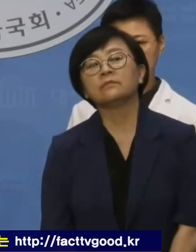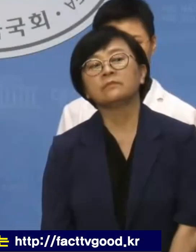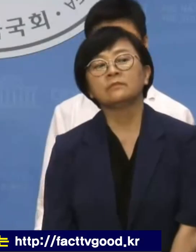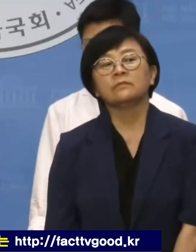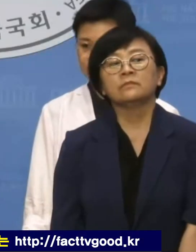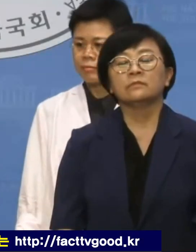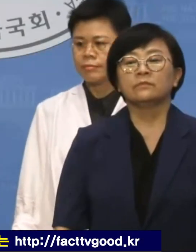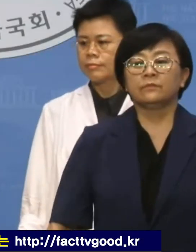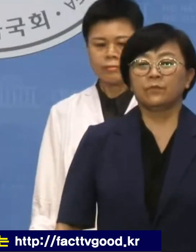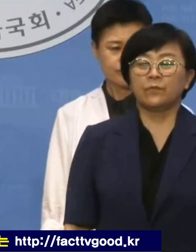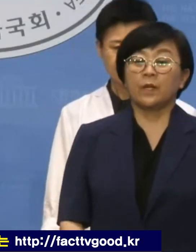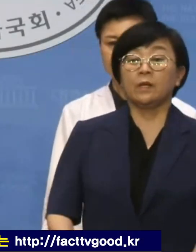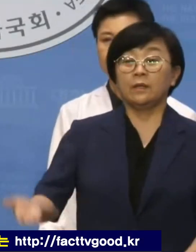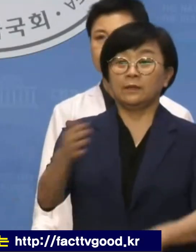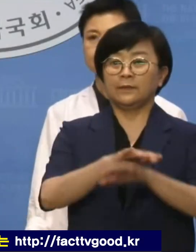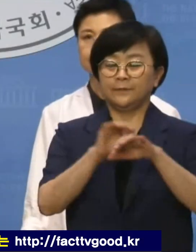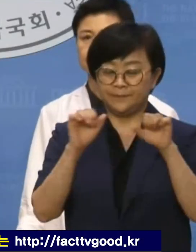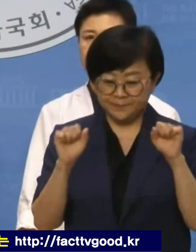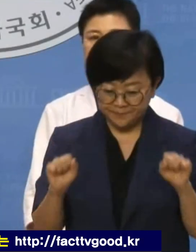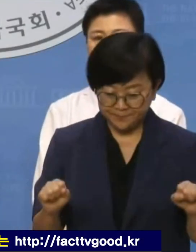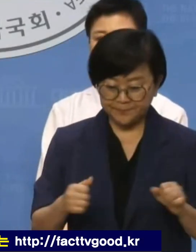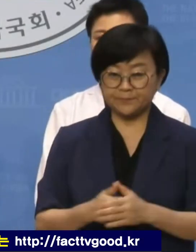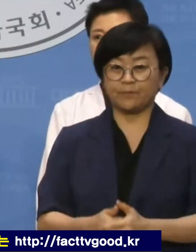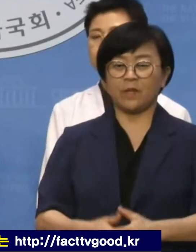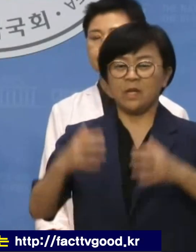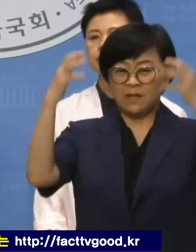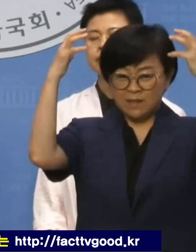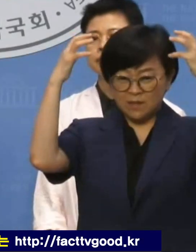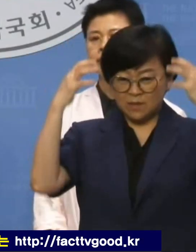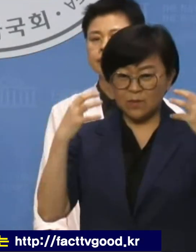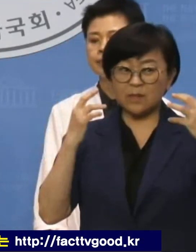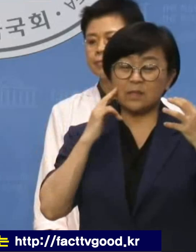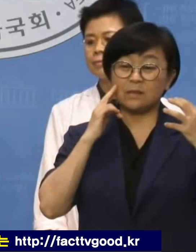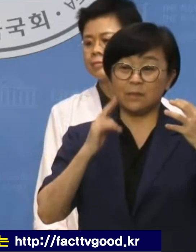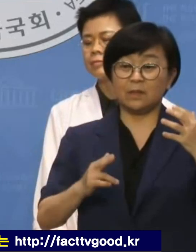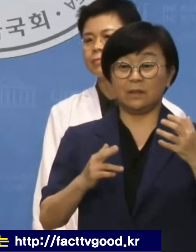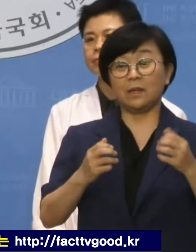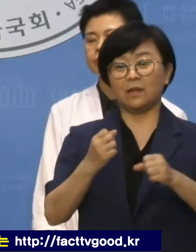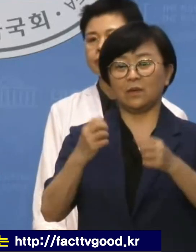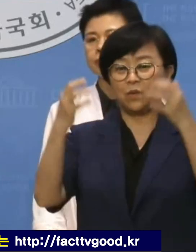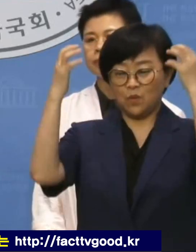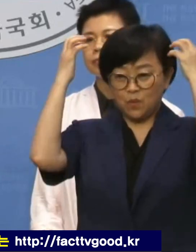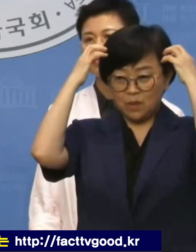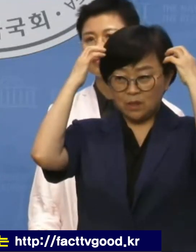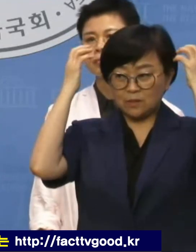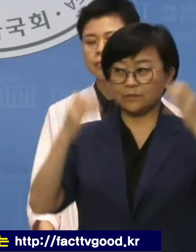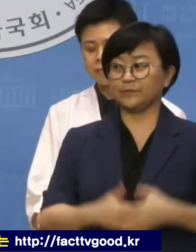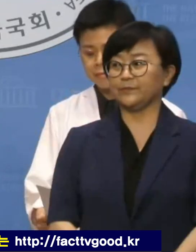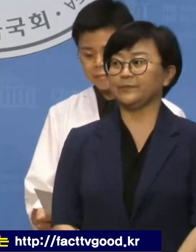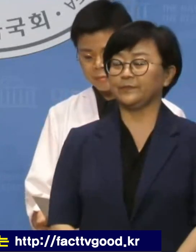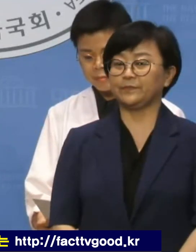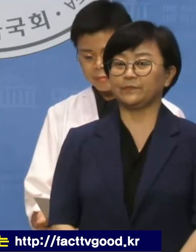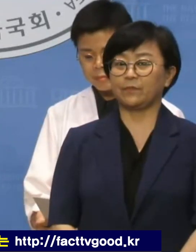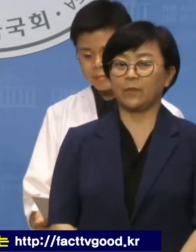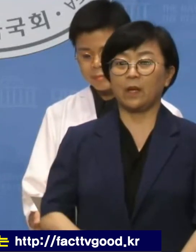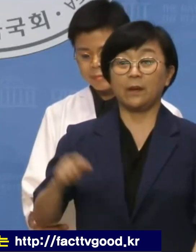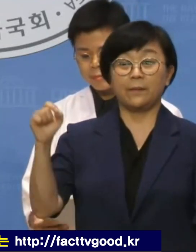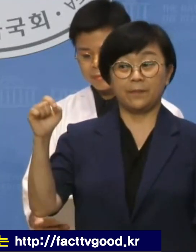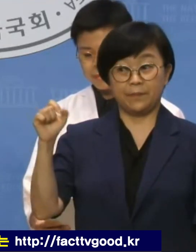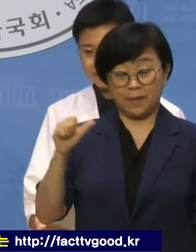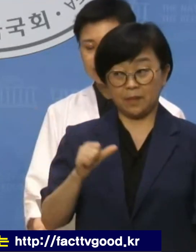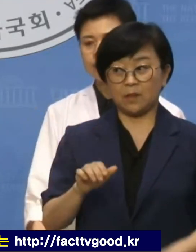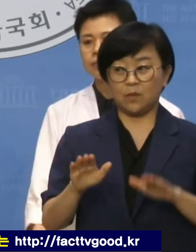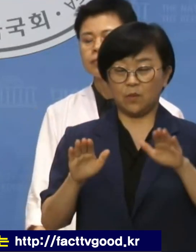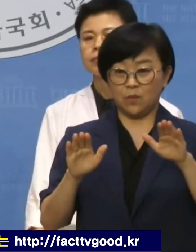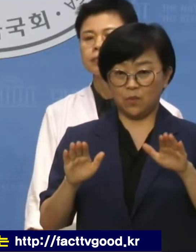예. 기자님들 안녕하십니까? 무더위에 다들 고생 많으십니다. 예. 신속하게